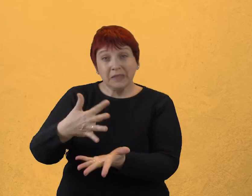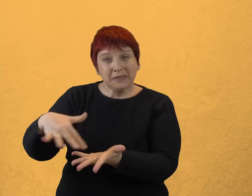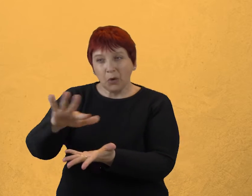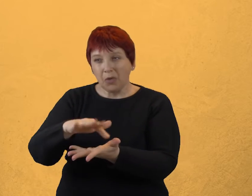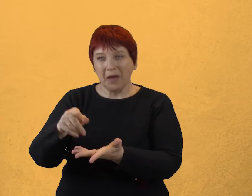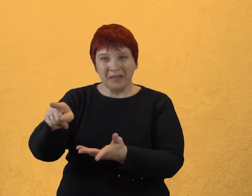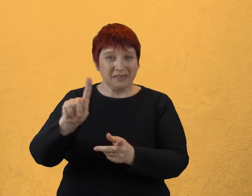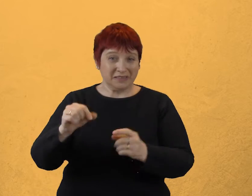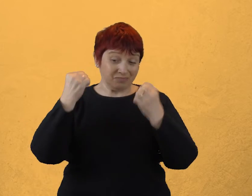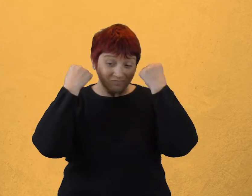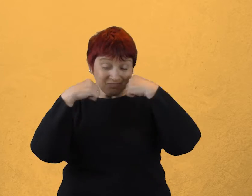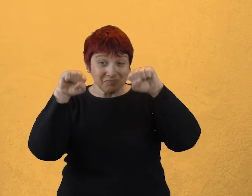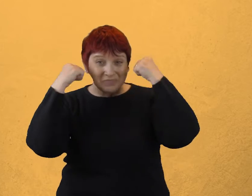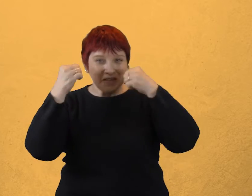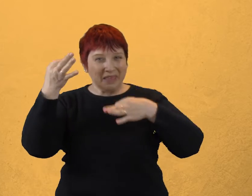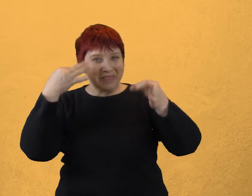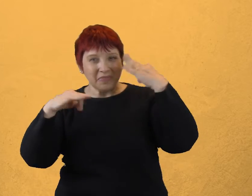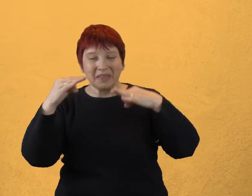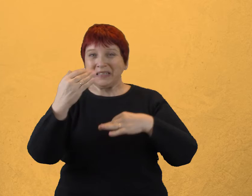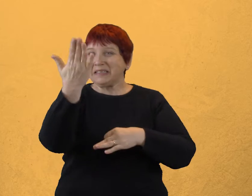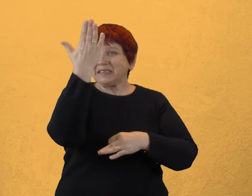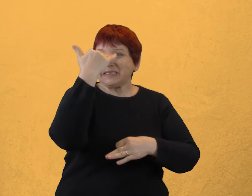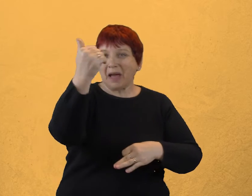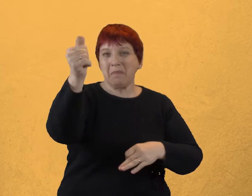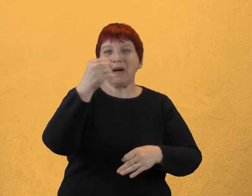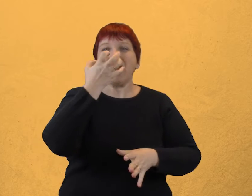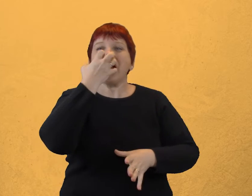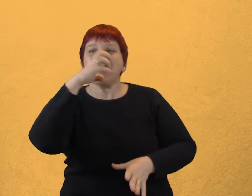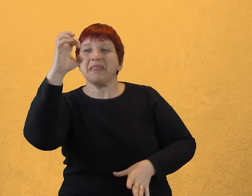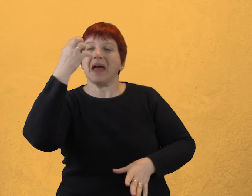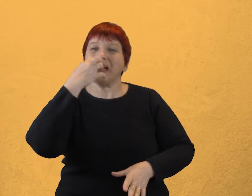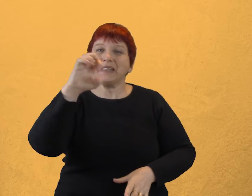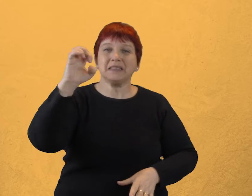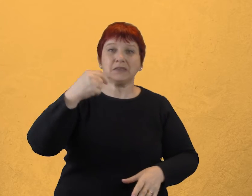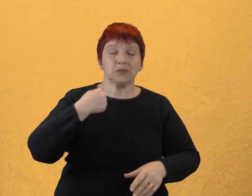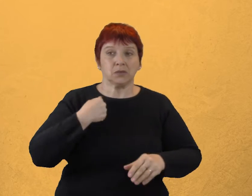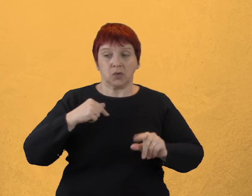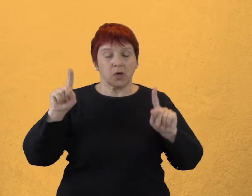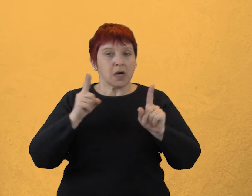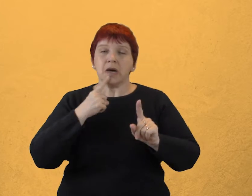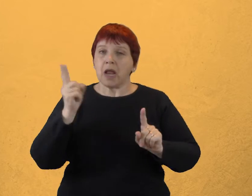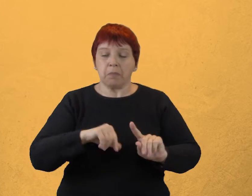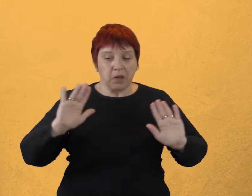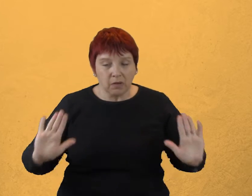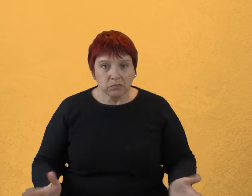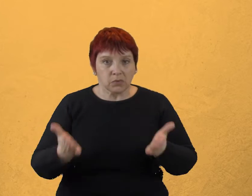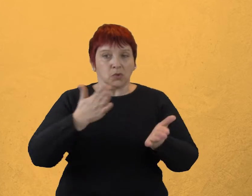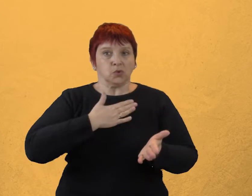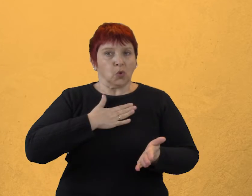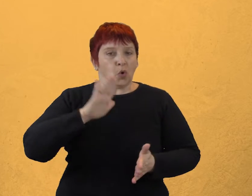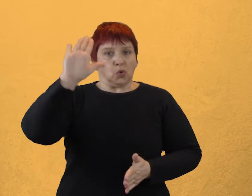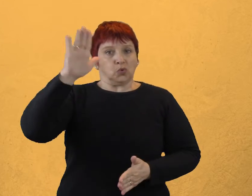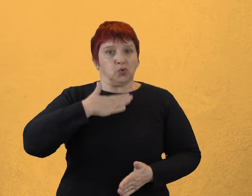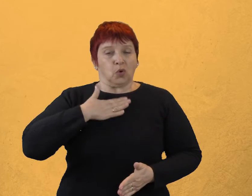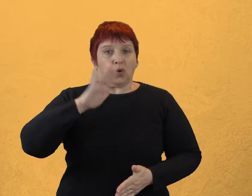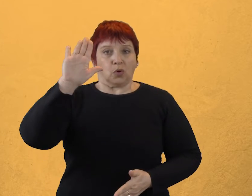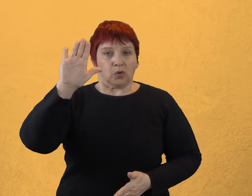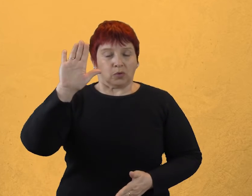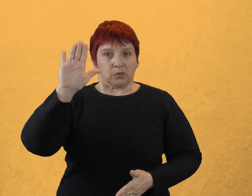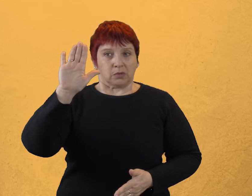ella se perdía y comenzaba a llamarnos en medio de la oscuridad, yo me levanté y dije: "Aquí estoy, aquí estoy".